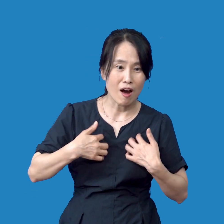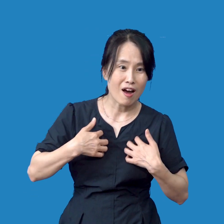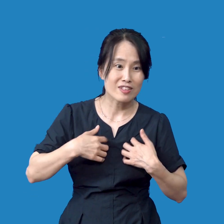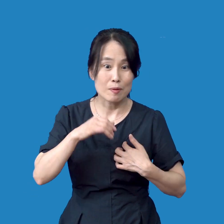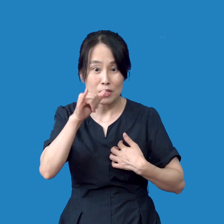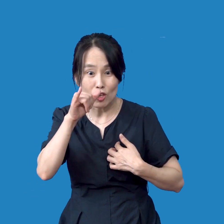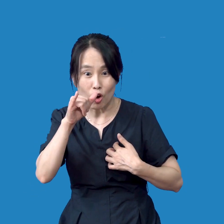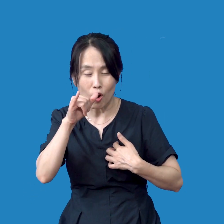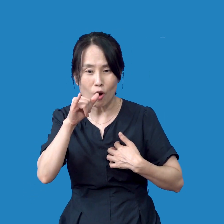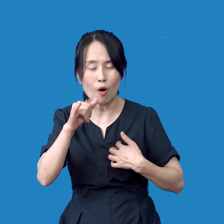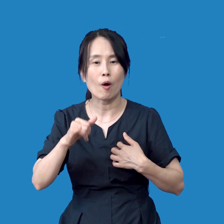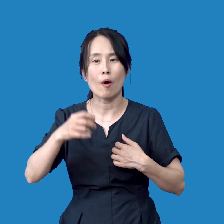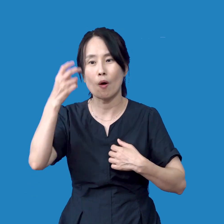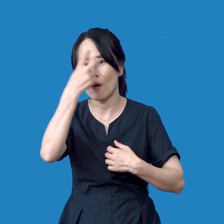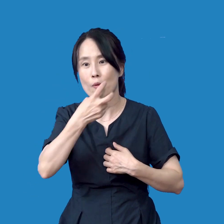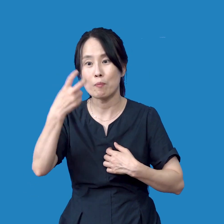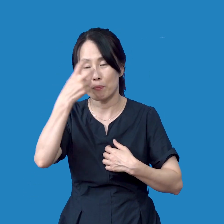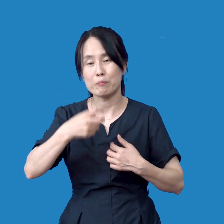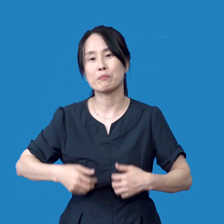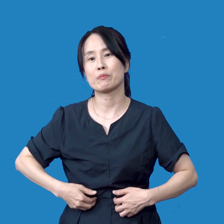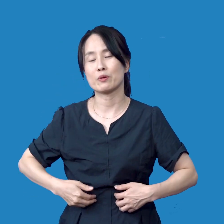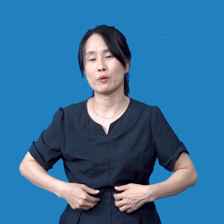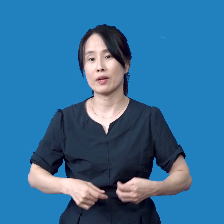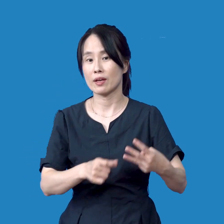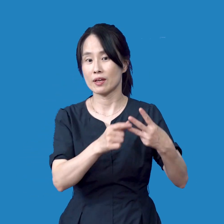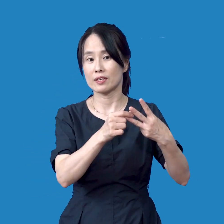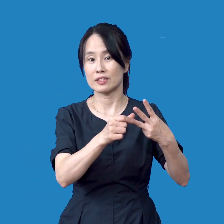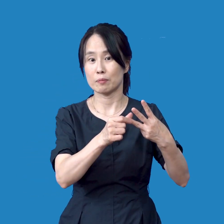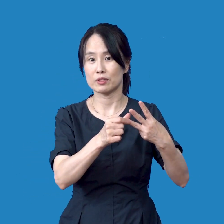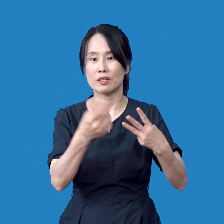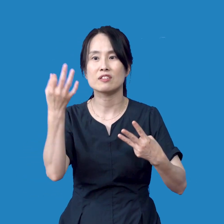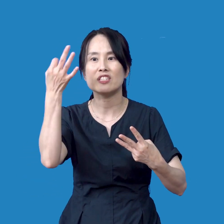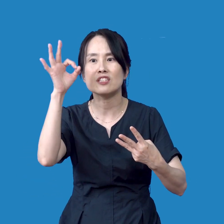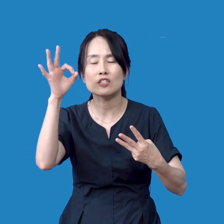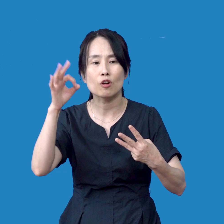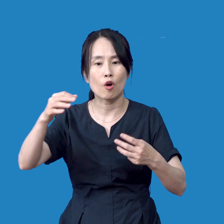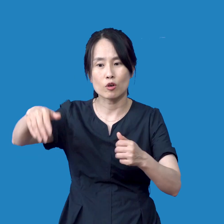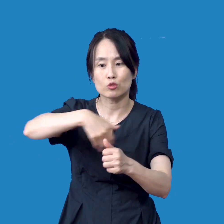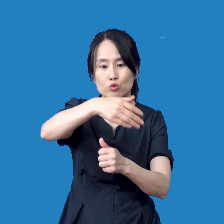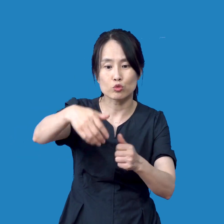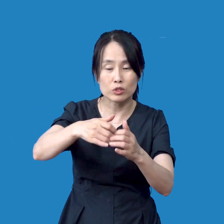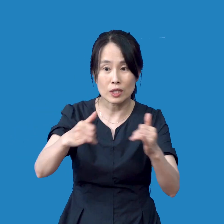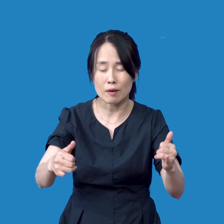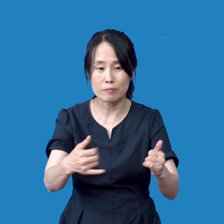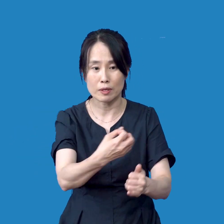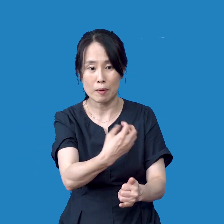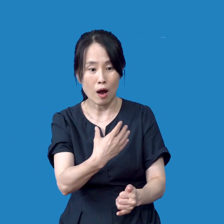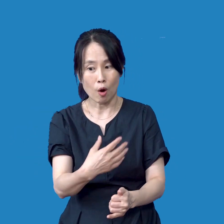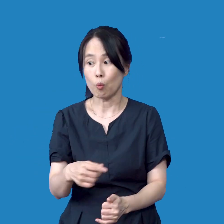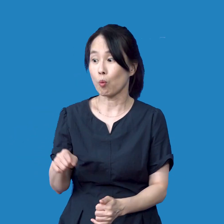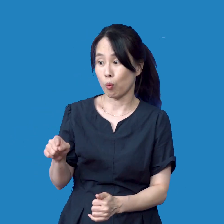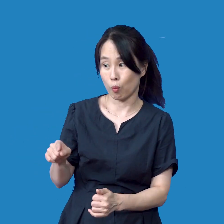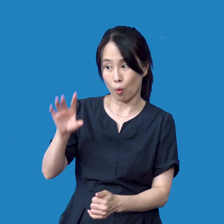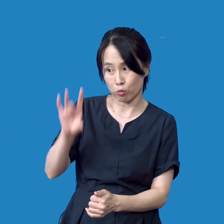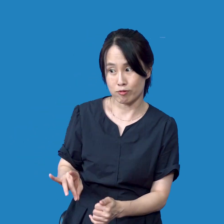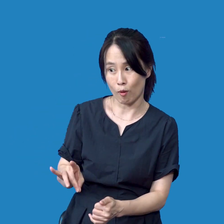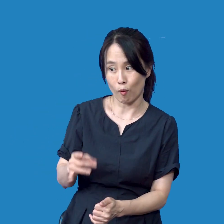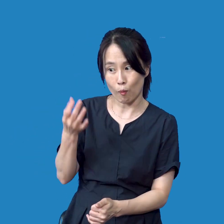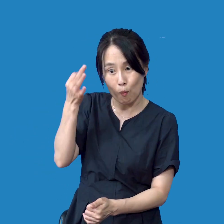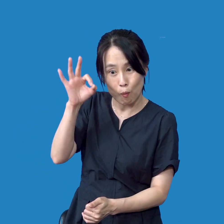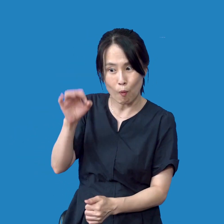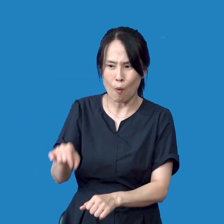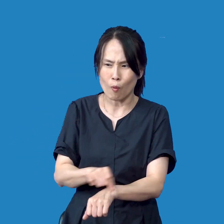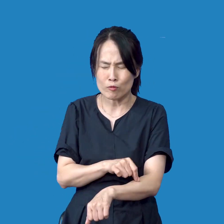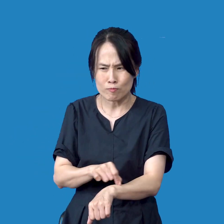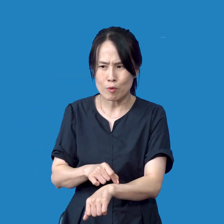것입니다. 셋째는 인정. 주위 사람들이 이구동성으로 당신은 그런 일에는 좀